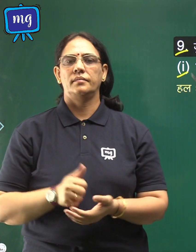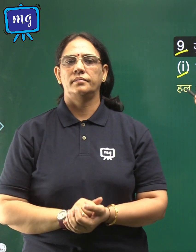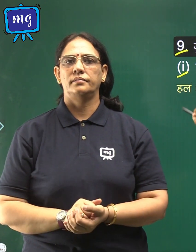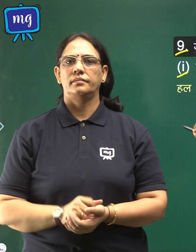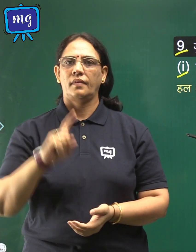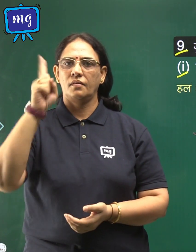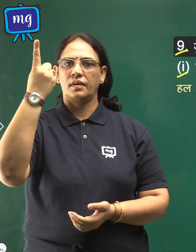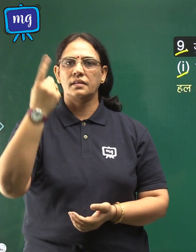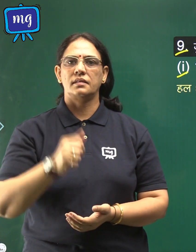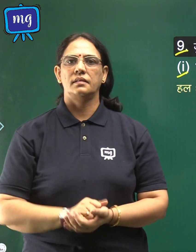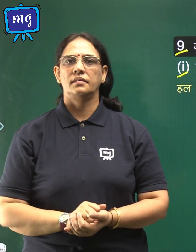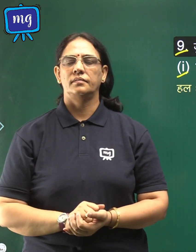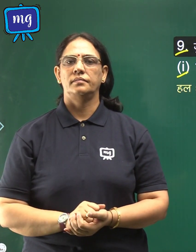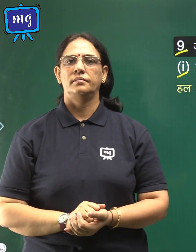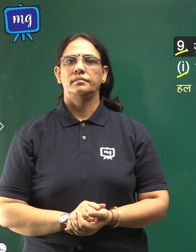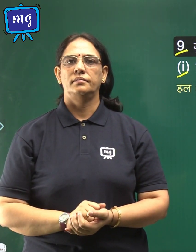पहला